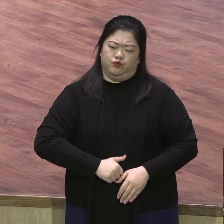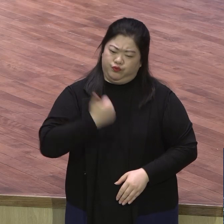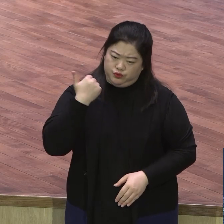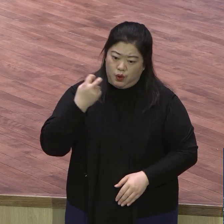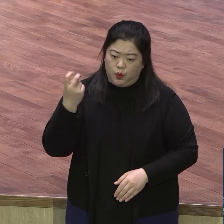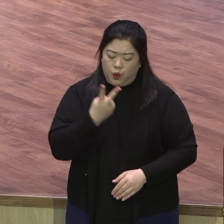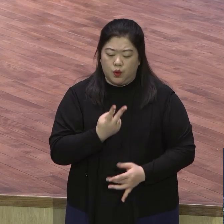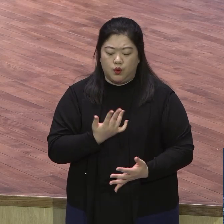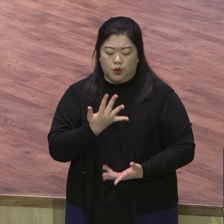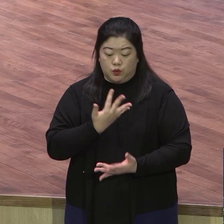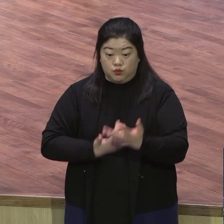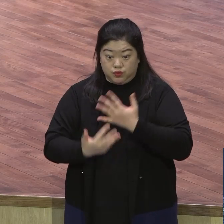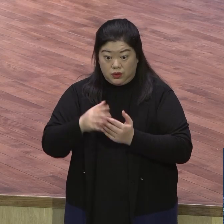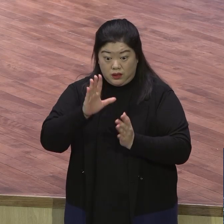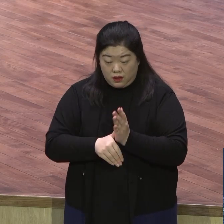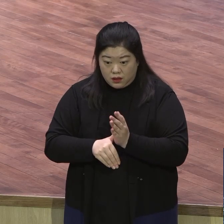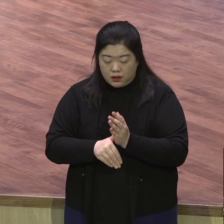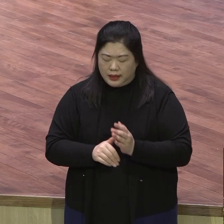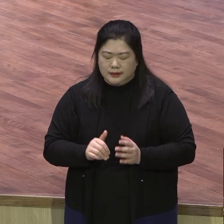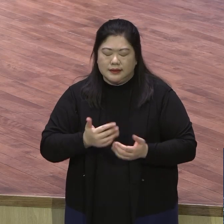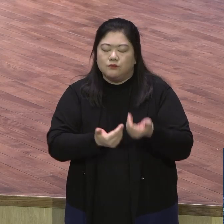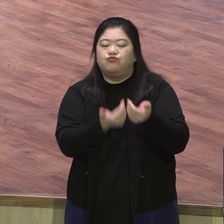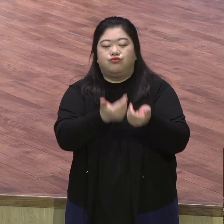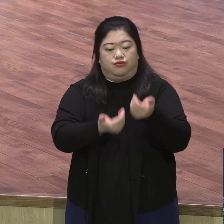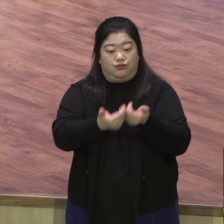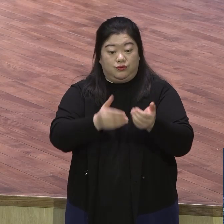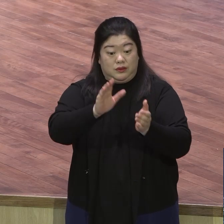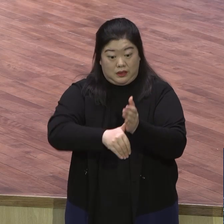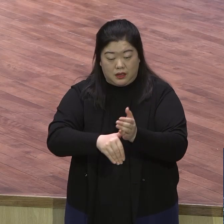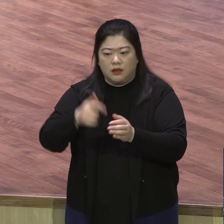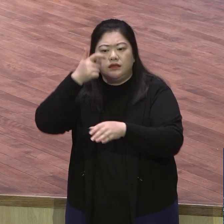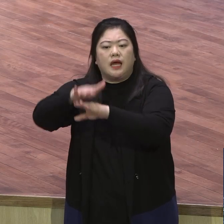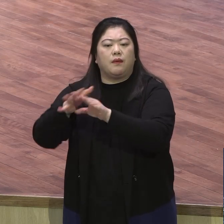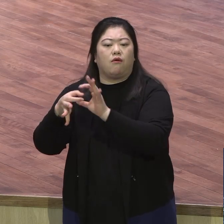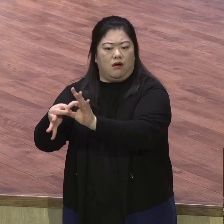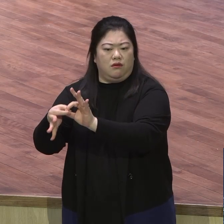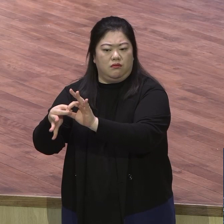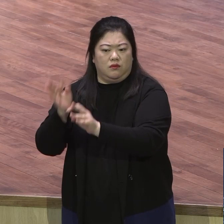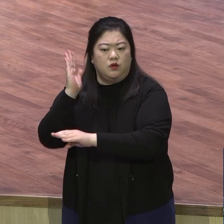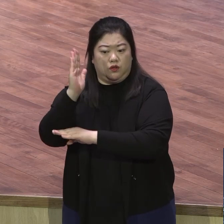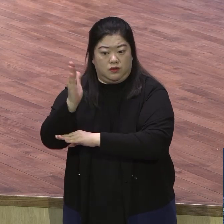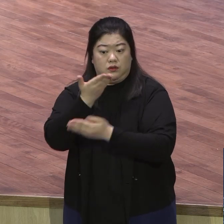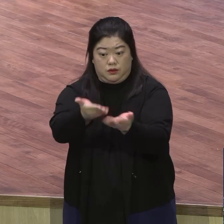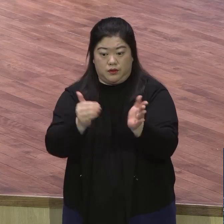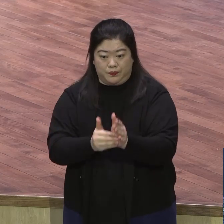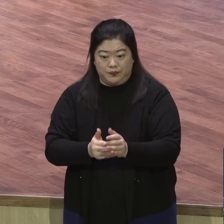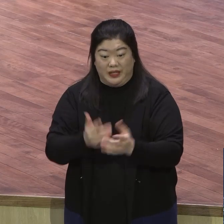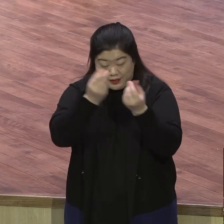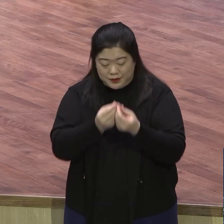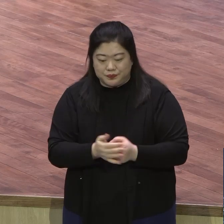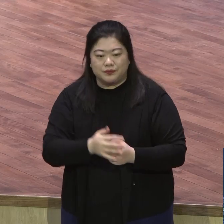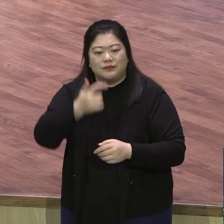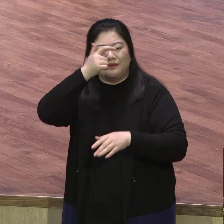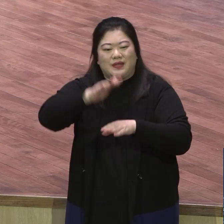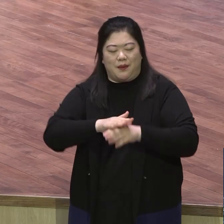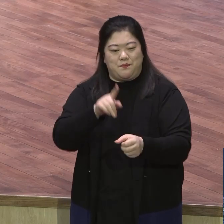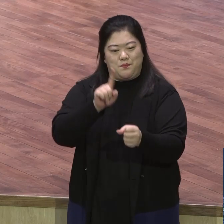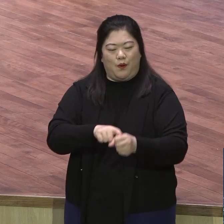예배로 연결시켰어요. 예물을 예물을 재단에 드리려다가 거기서